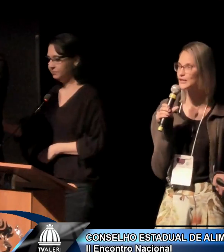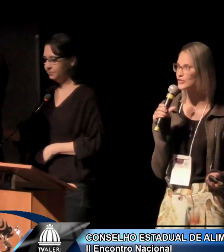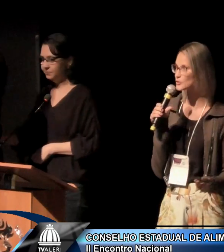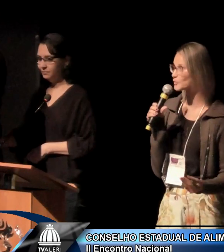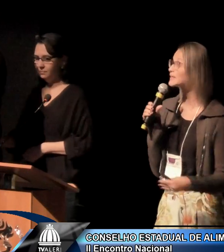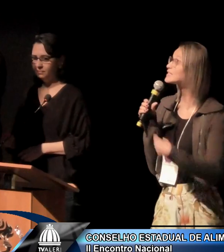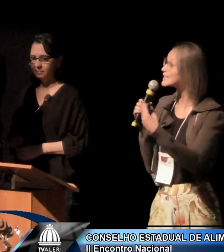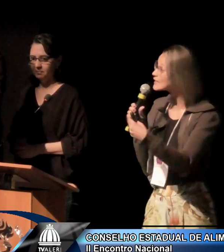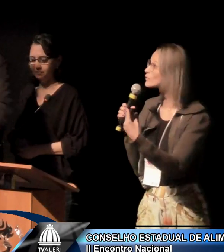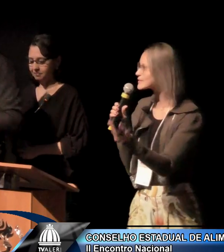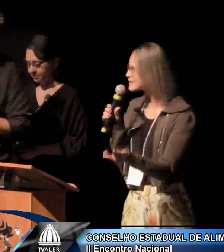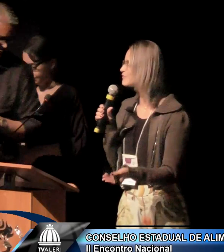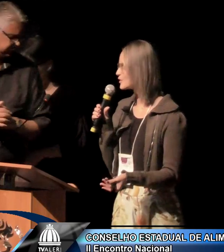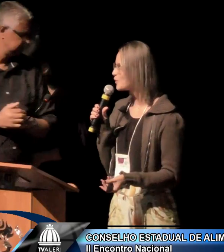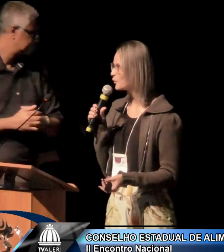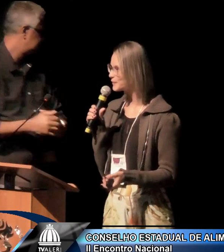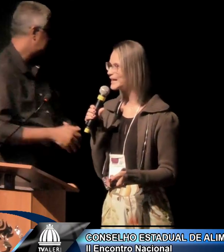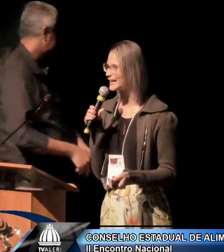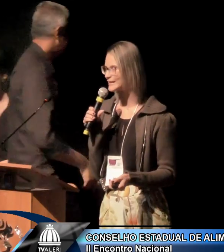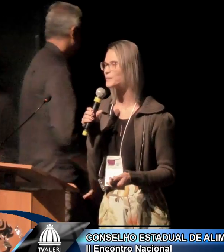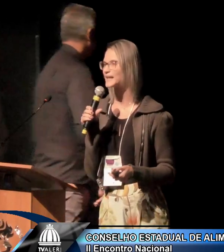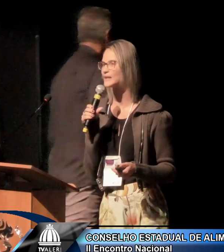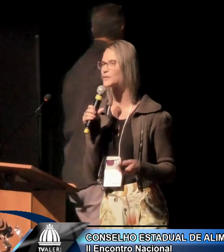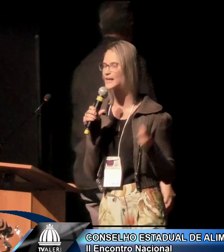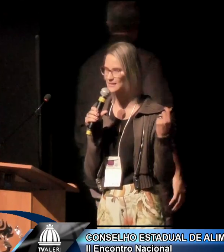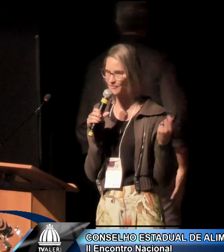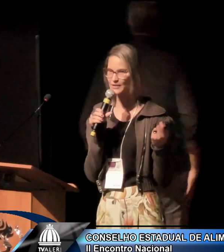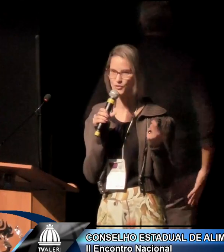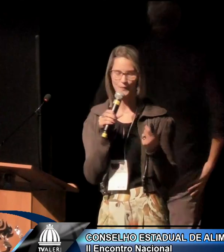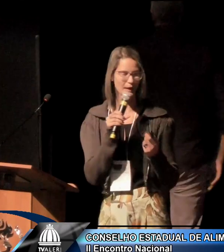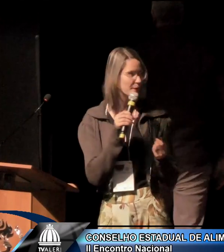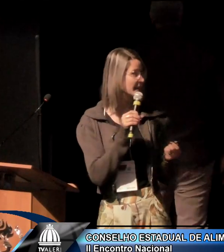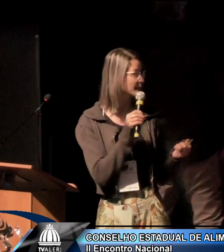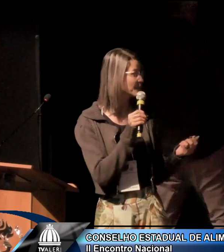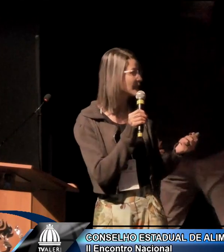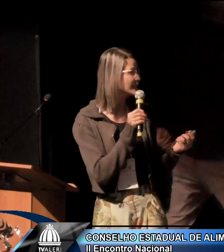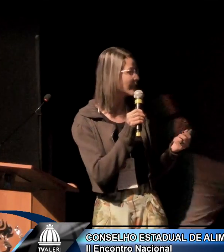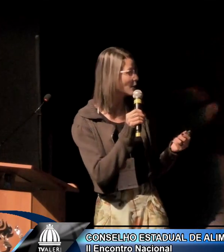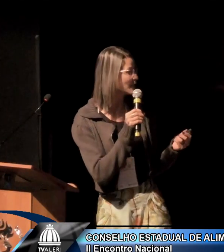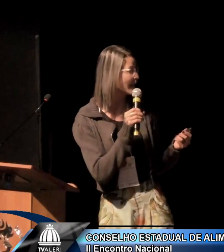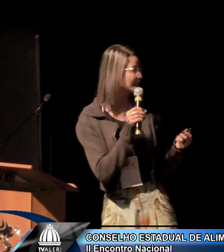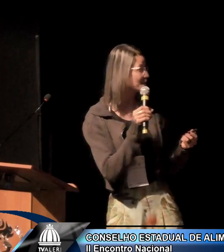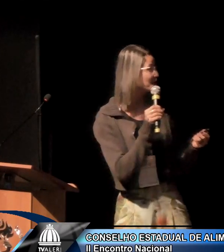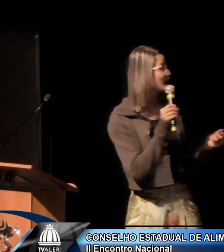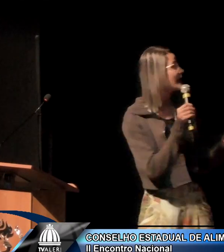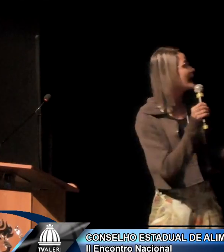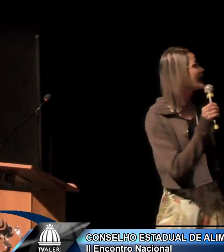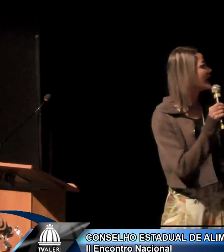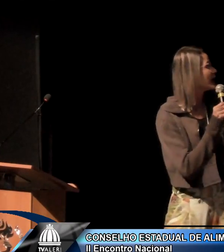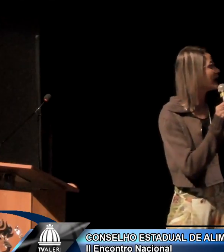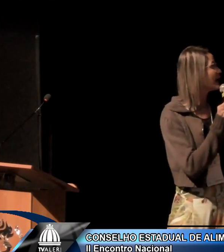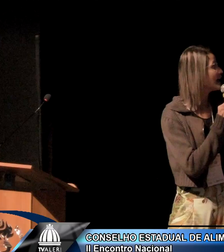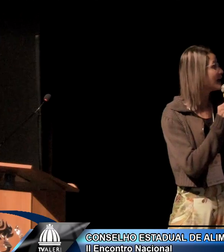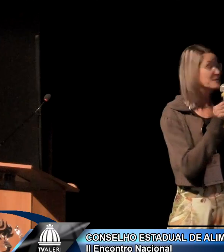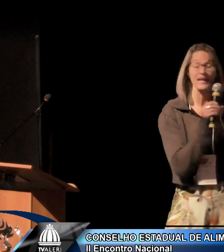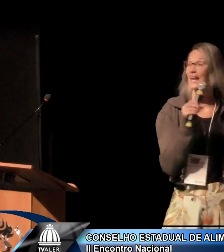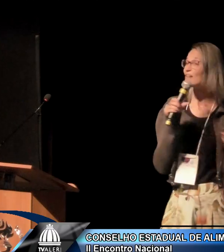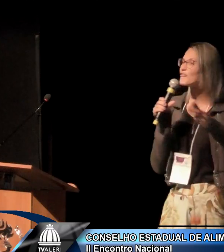diferentes políticas públicas inclusive opinar então para quem não conhece Vale super a pena dar uma olhada